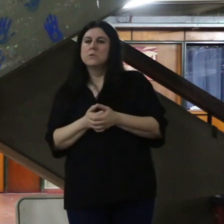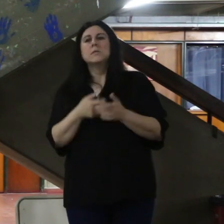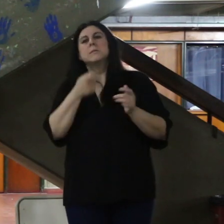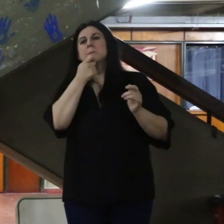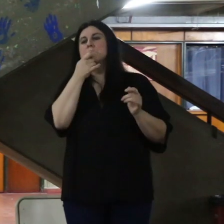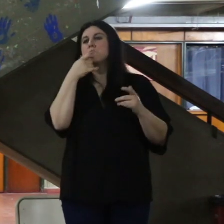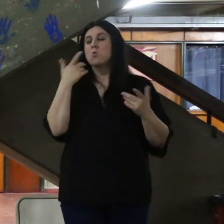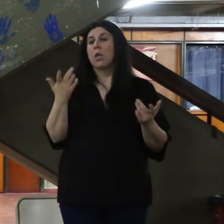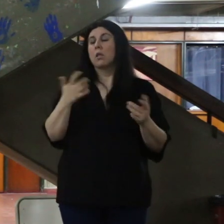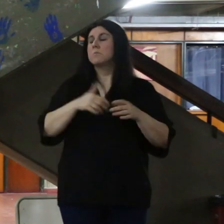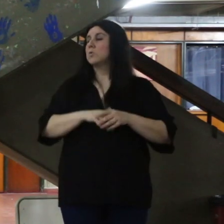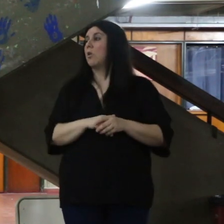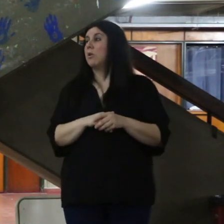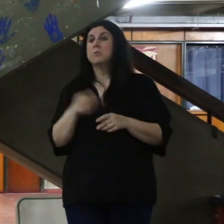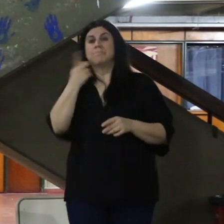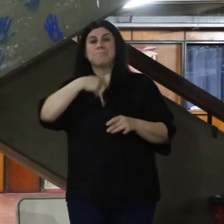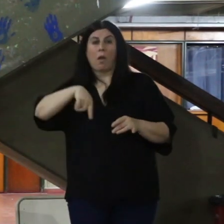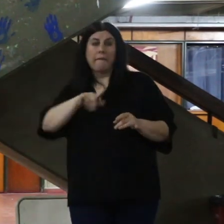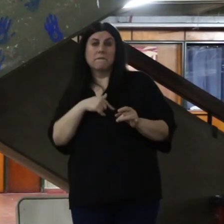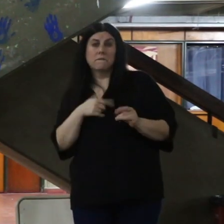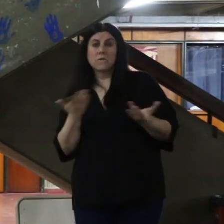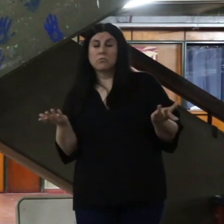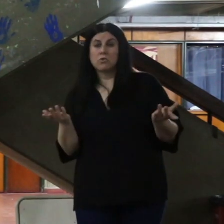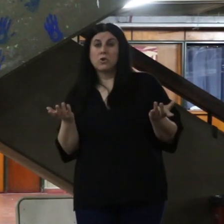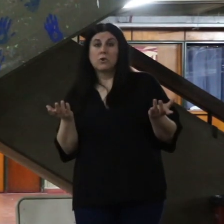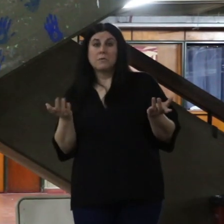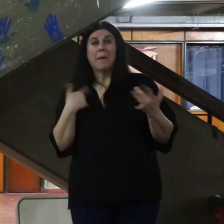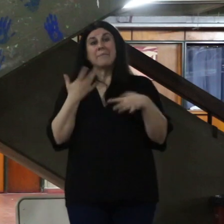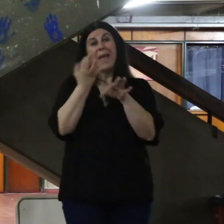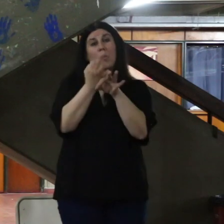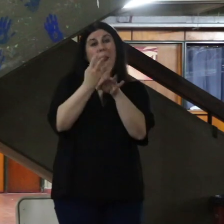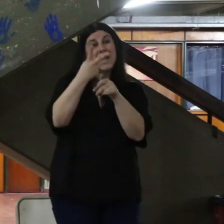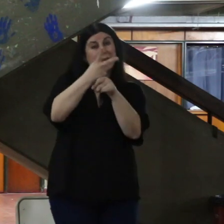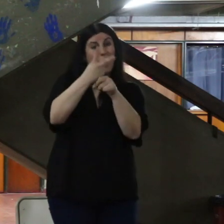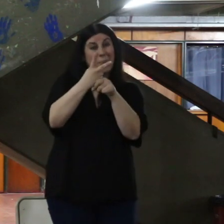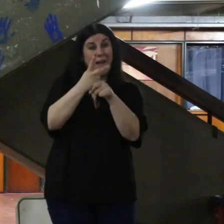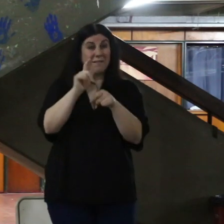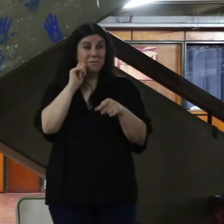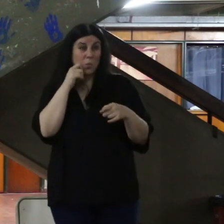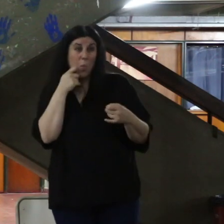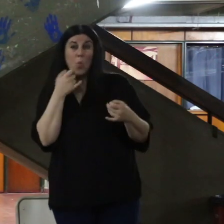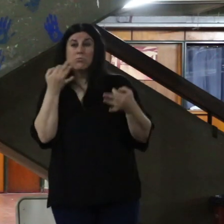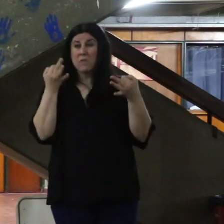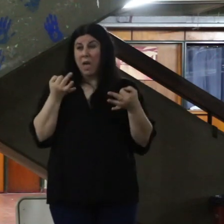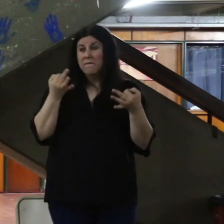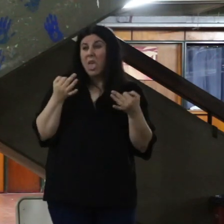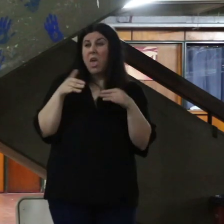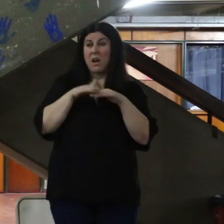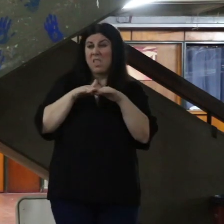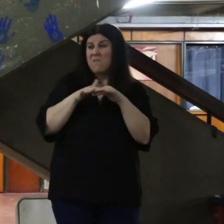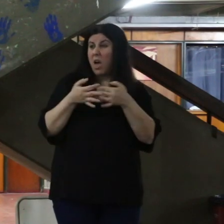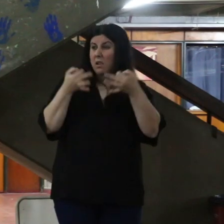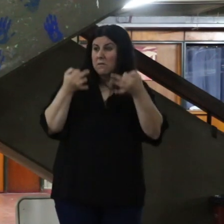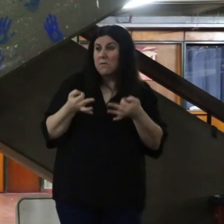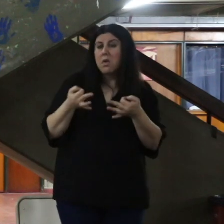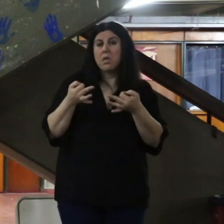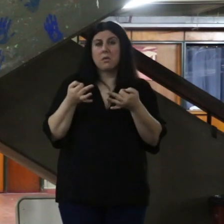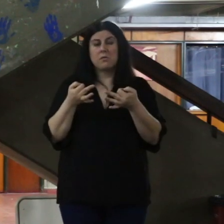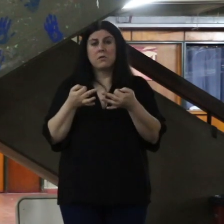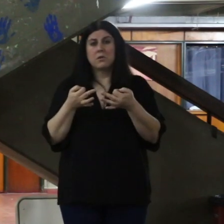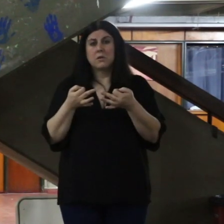si estábamos conformes con nuestra escuela secundaria, con nuestra escuela primaria, digo,